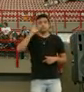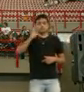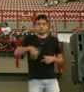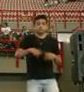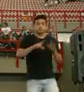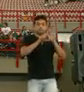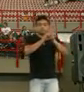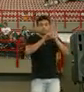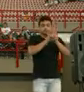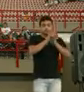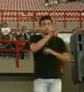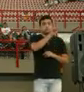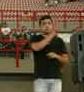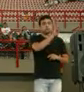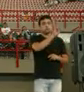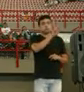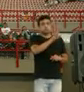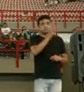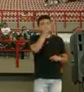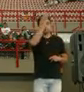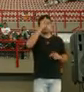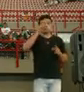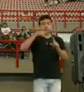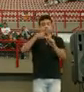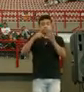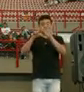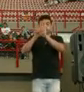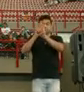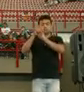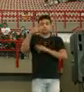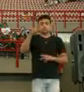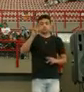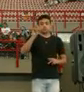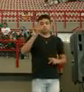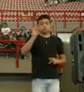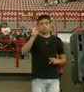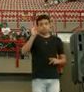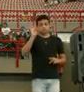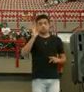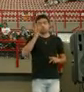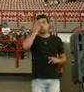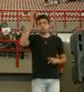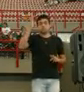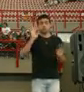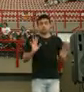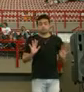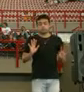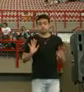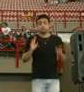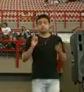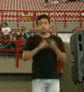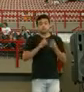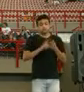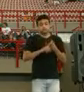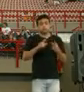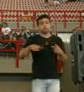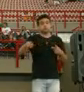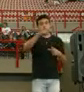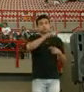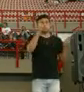de Lavoisier, que você achou muito fácil, e essa lei agora das proporções constantes, que você também achou muito fácil, nós já